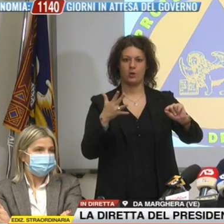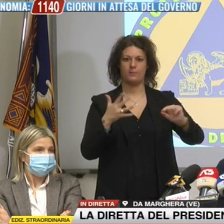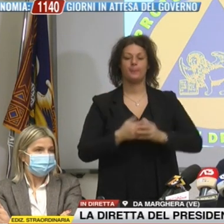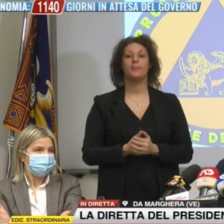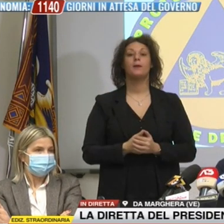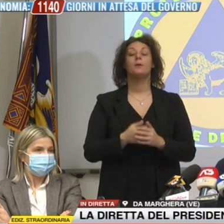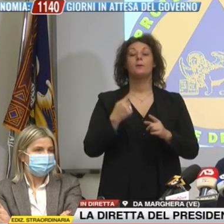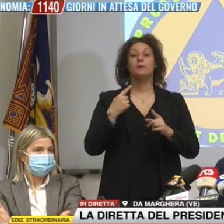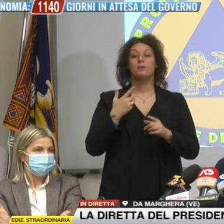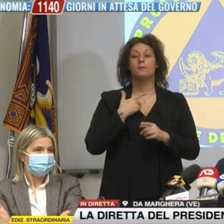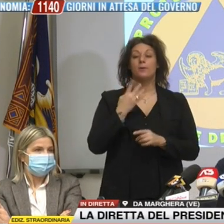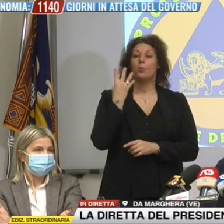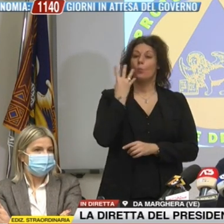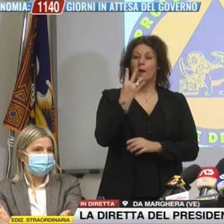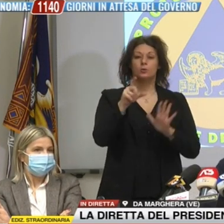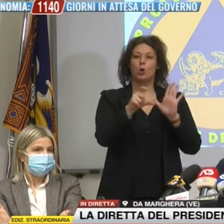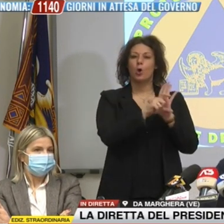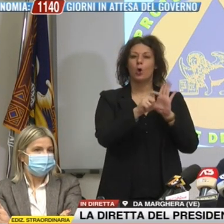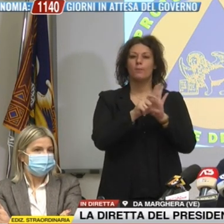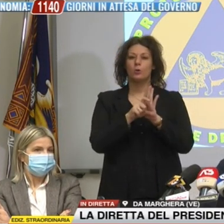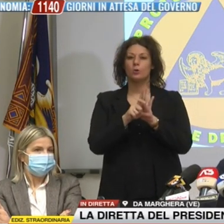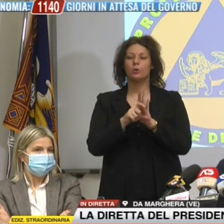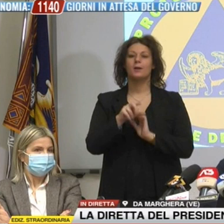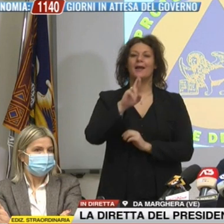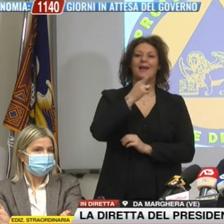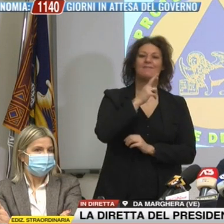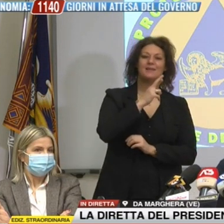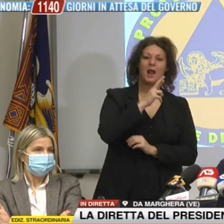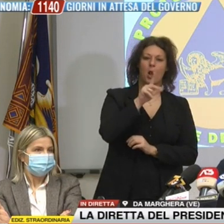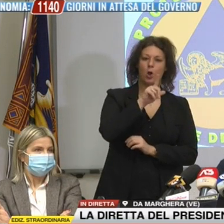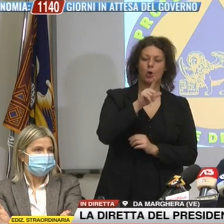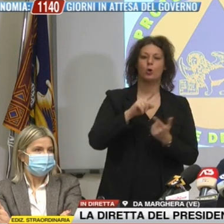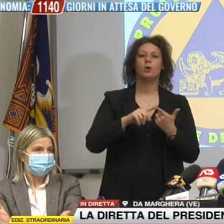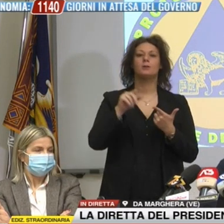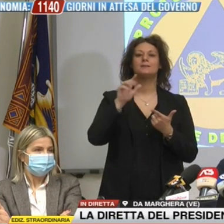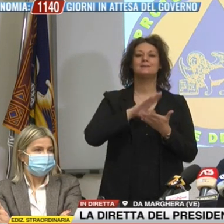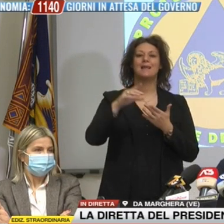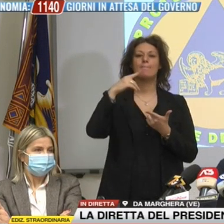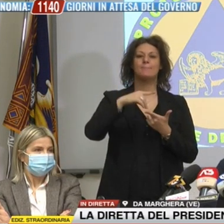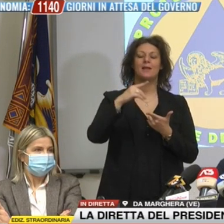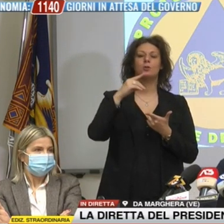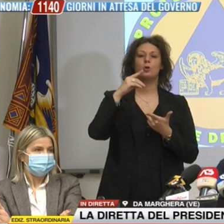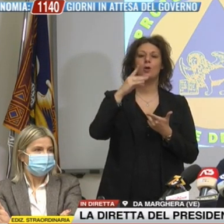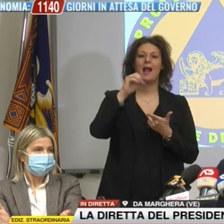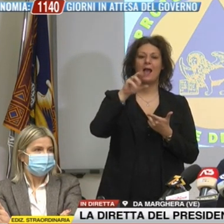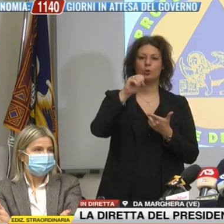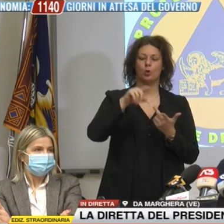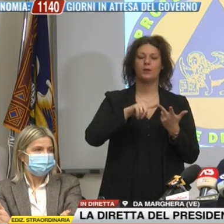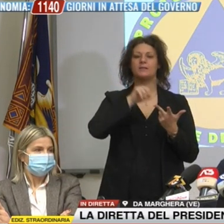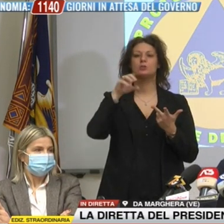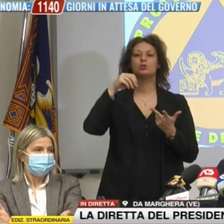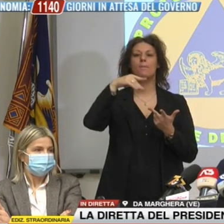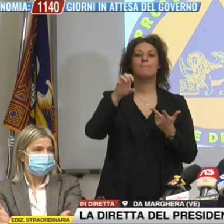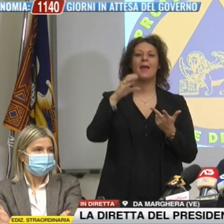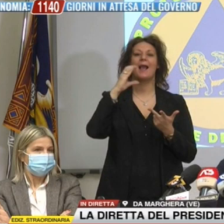4 comuni, sono Livina Longo, Rocca Pietore, San Pietro di Cadore, Zoppè di Cadore, in cui